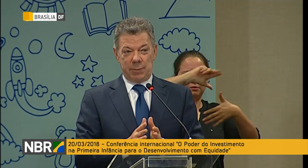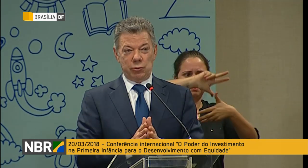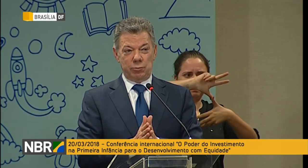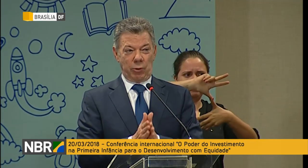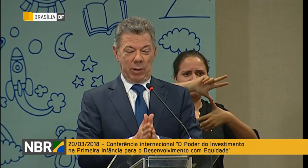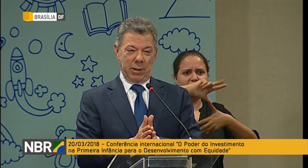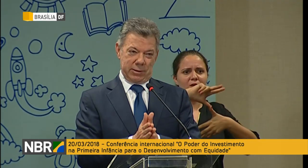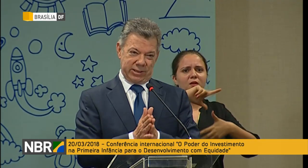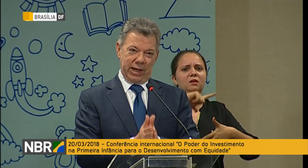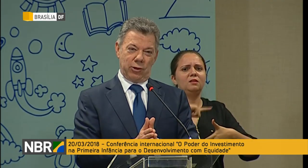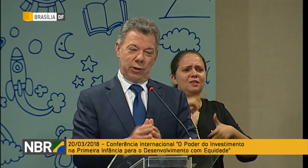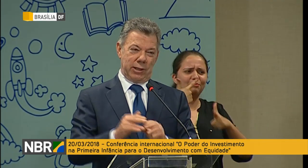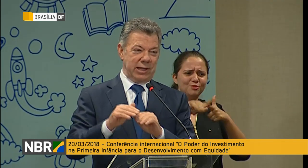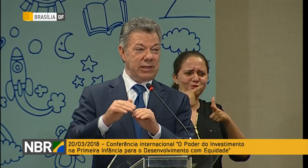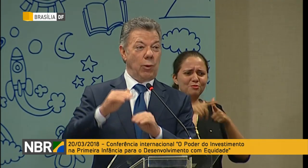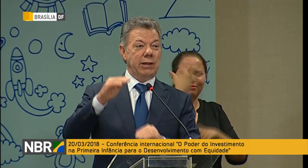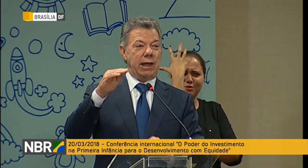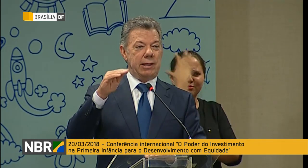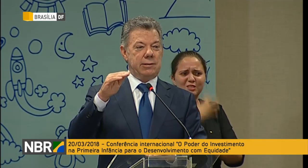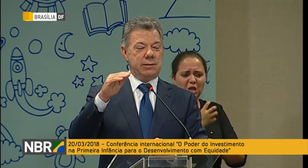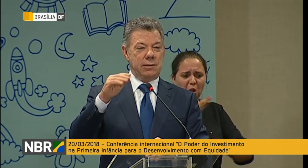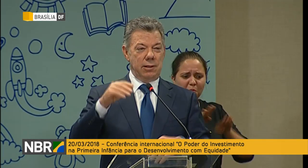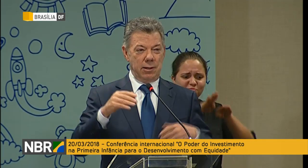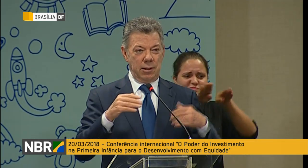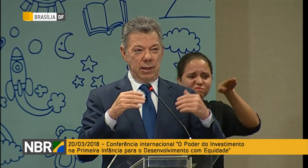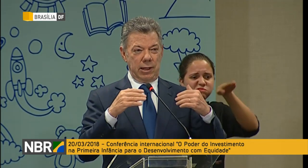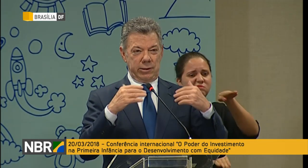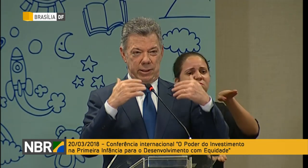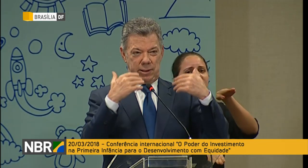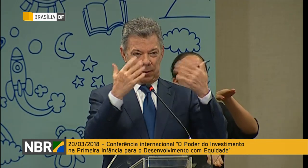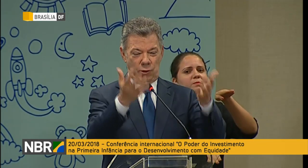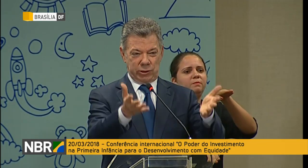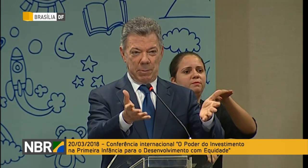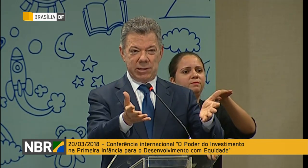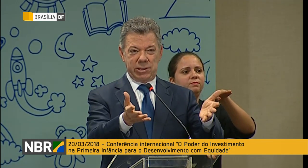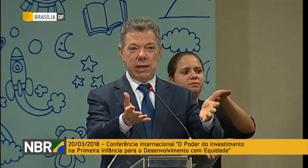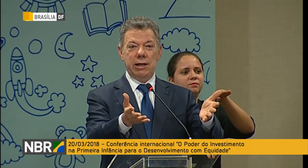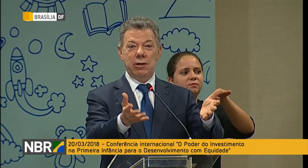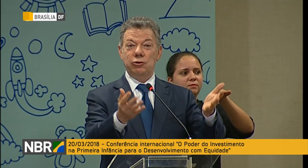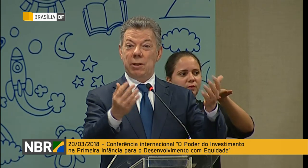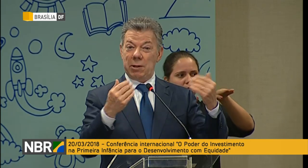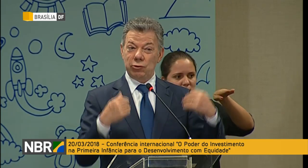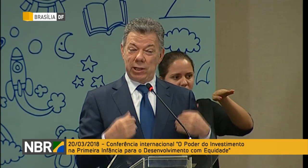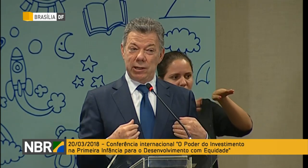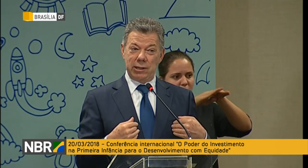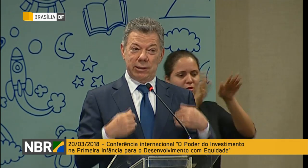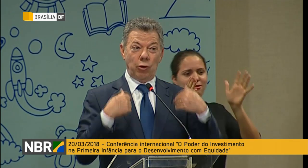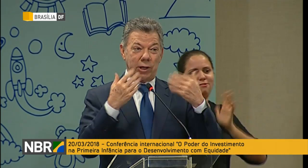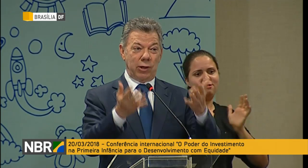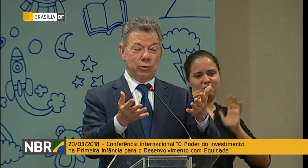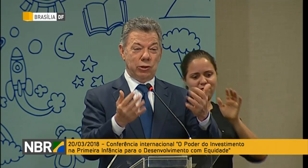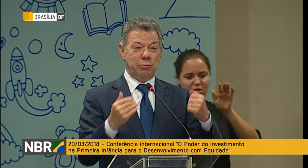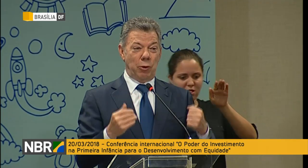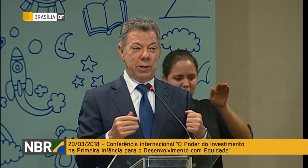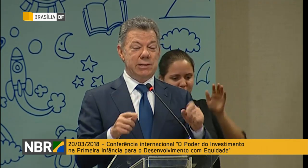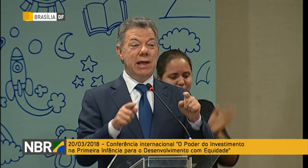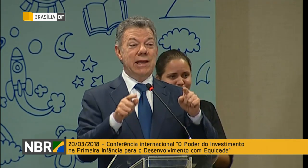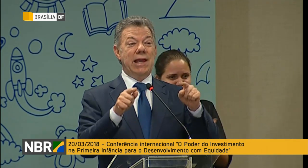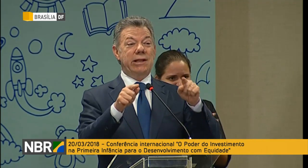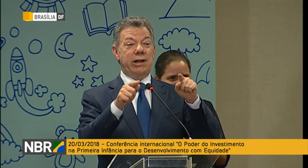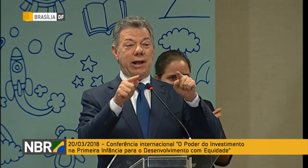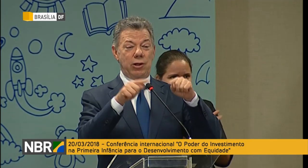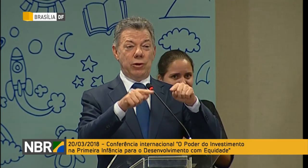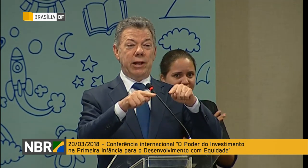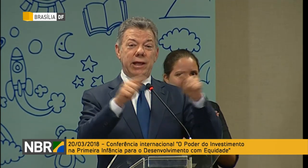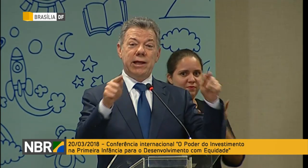uns mais que outros, temos um problema sério de desigualdades entre os que mais têm e aqueles que menos têm, os